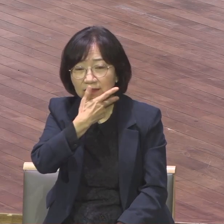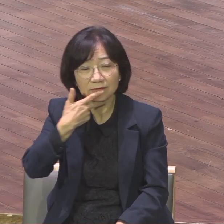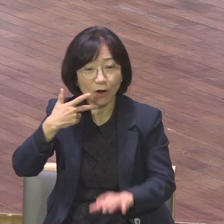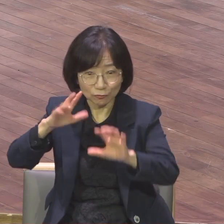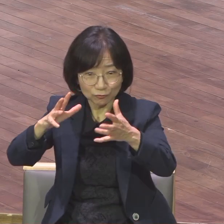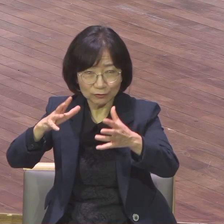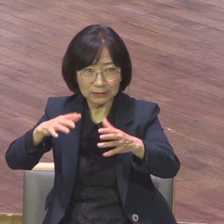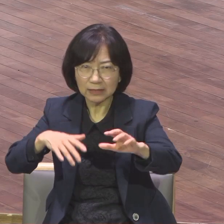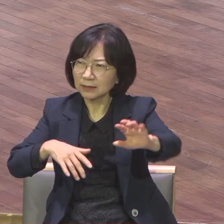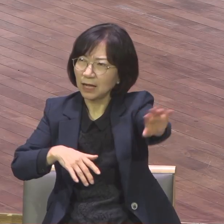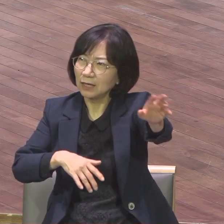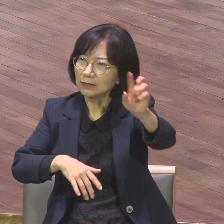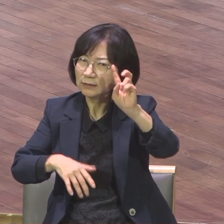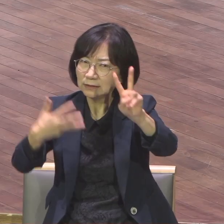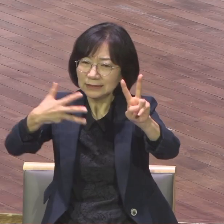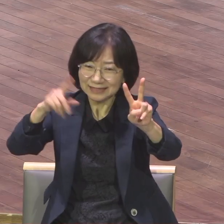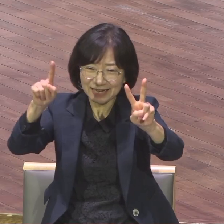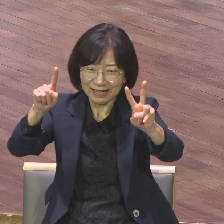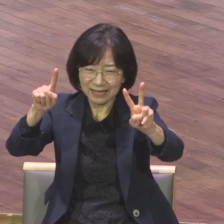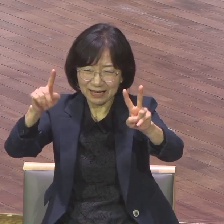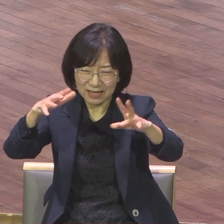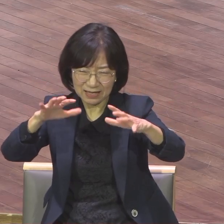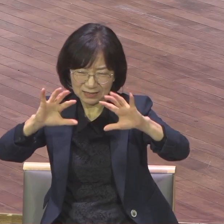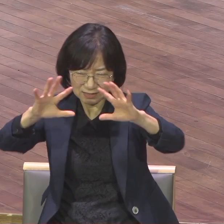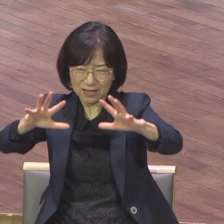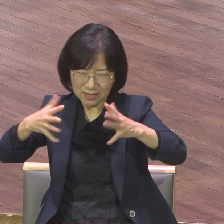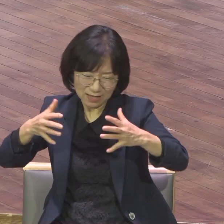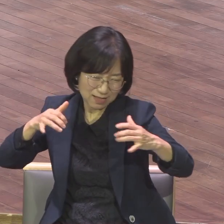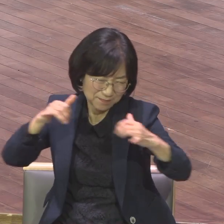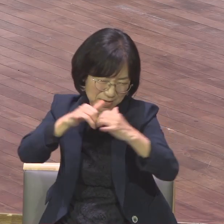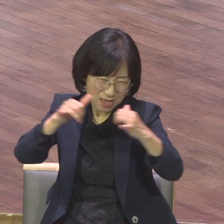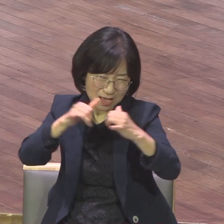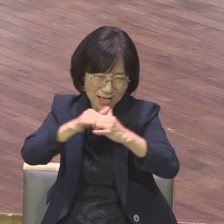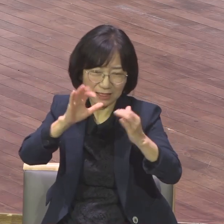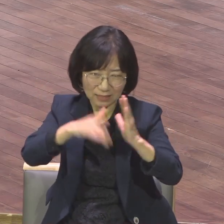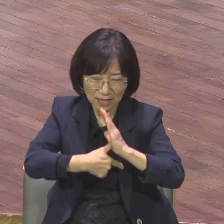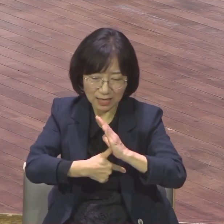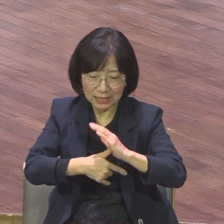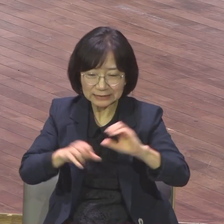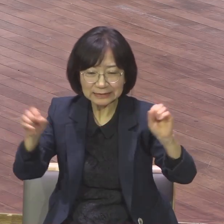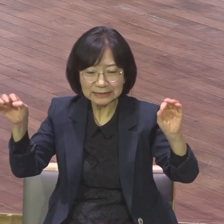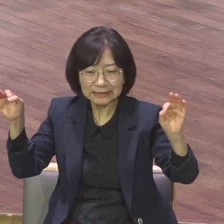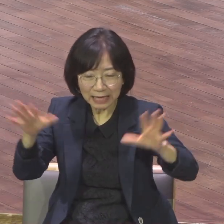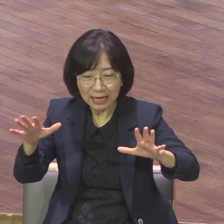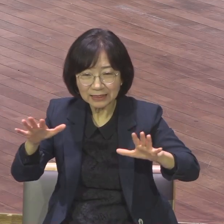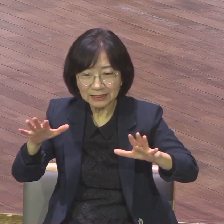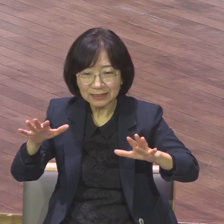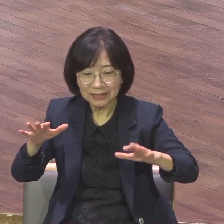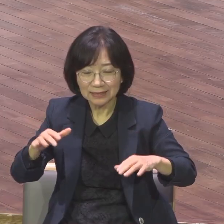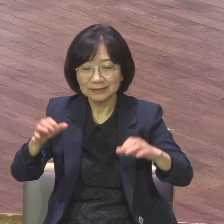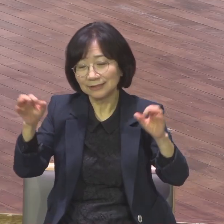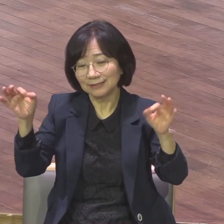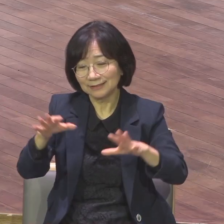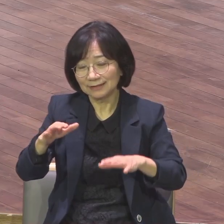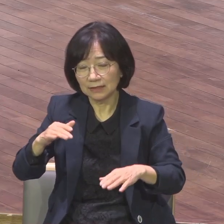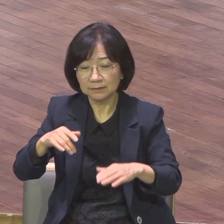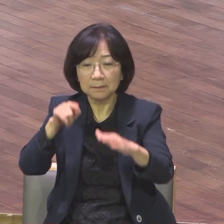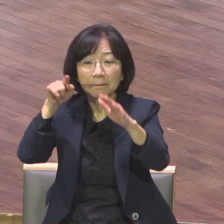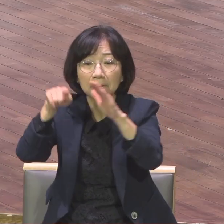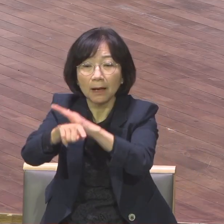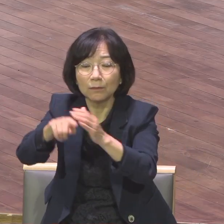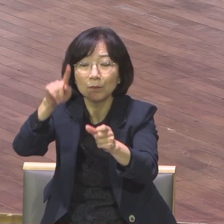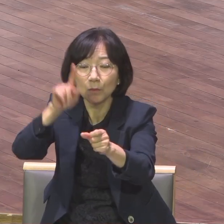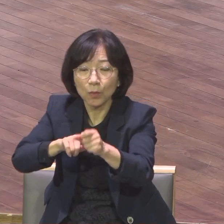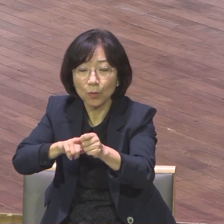때 방문해 왔다가 길거리에 온 고아들이 그냥 막 길거리 애들이 막 너무 많으니까